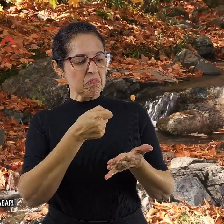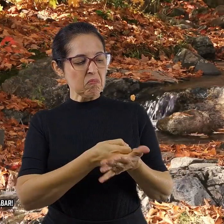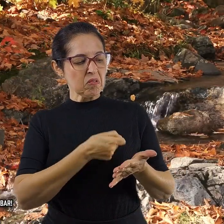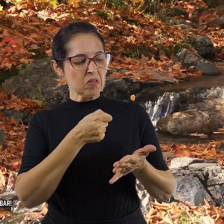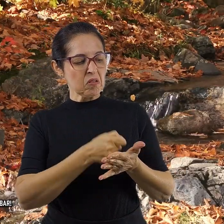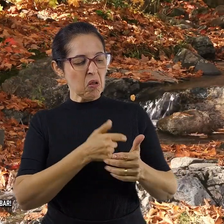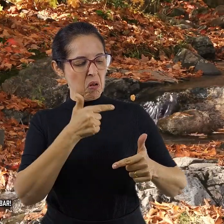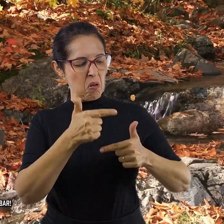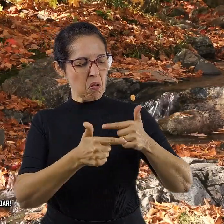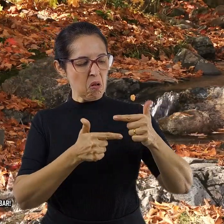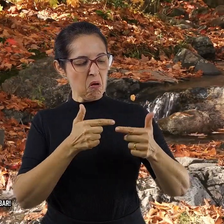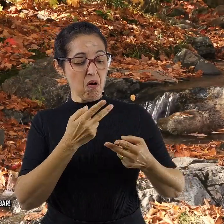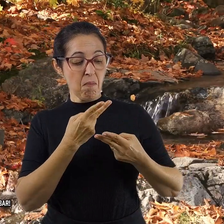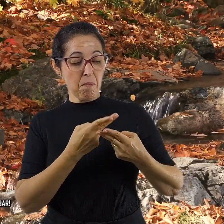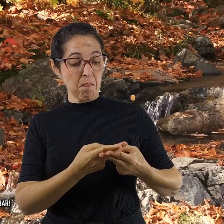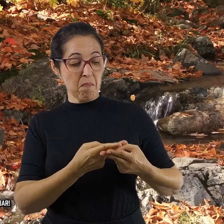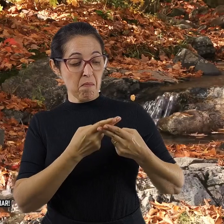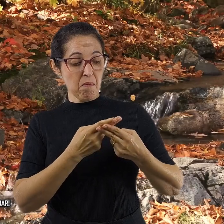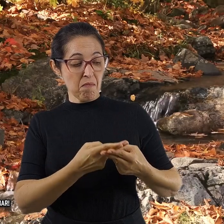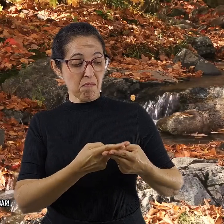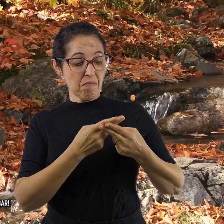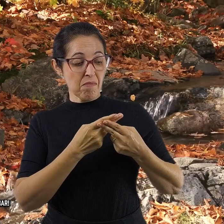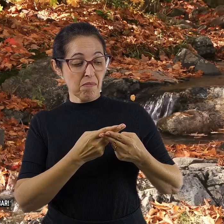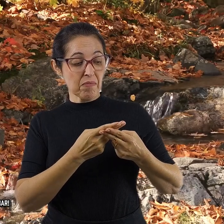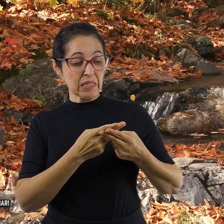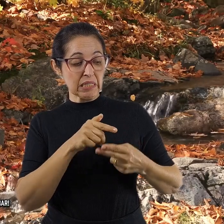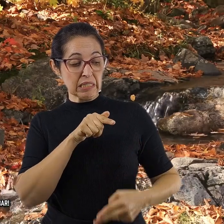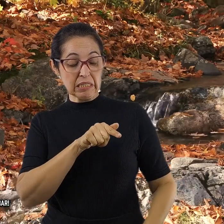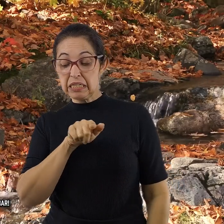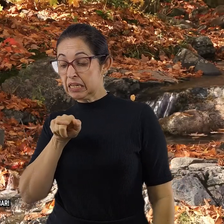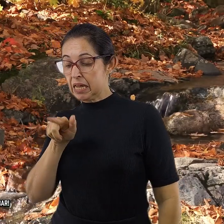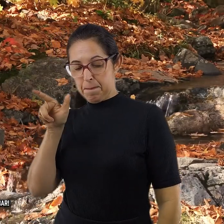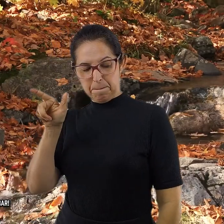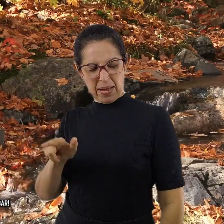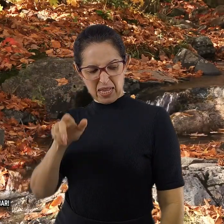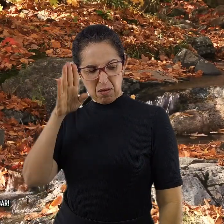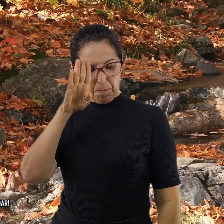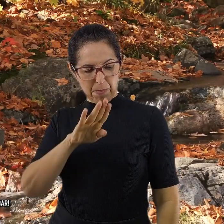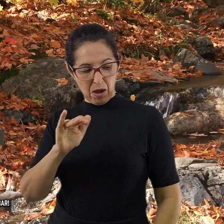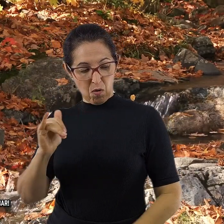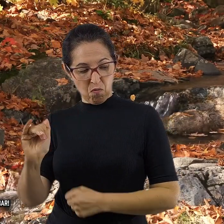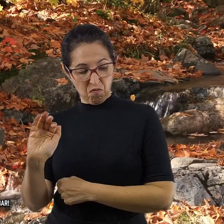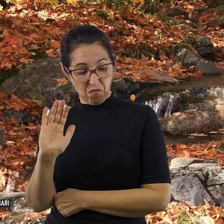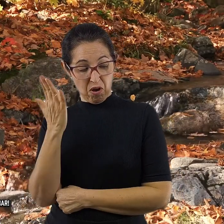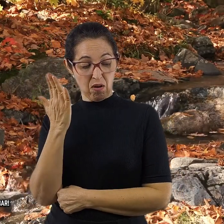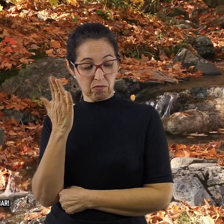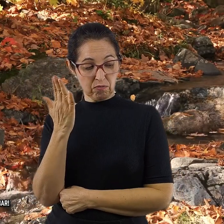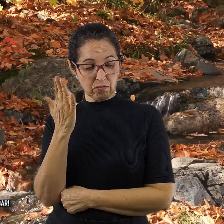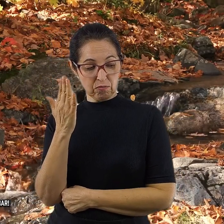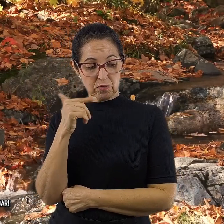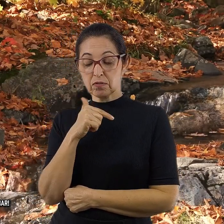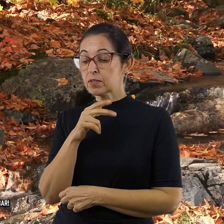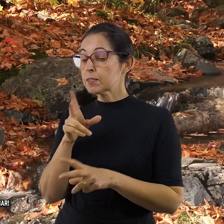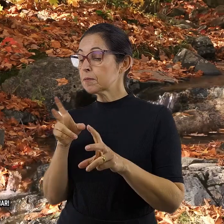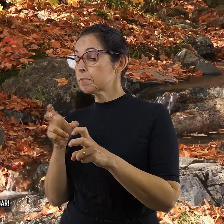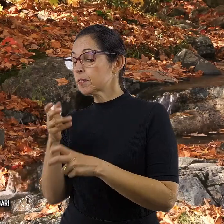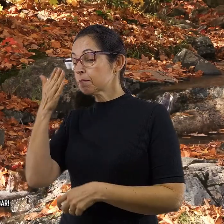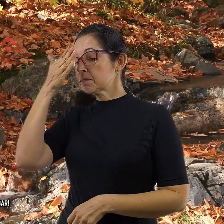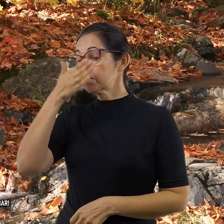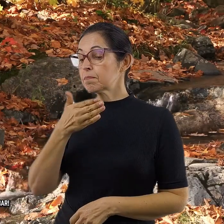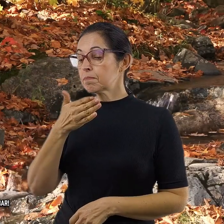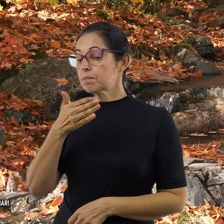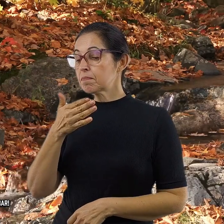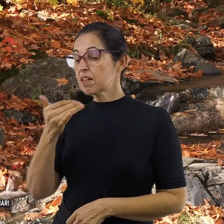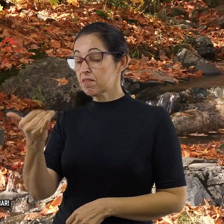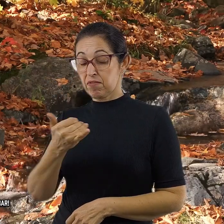tua paciência, que não podes sofrer os maus, e puseste à prova os que dizem